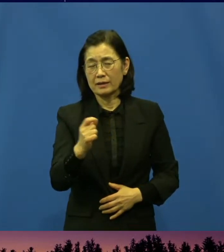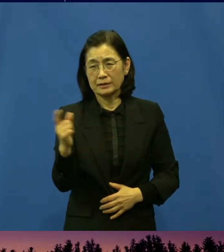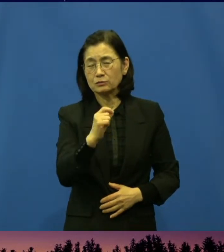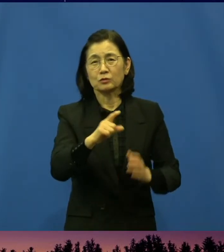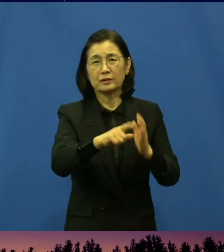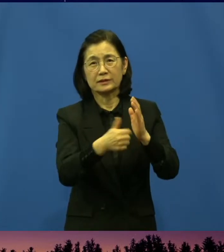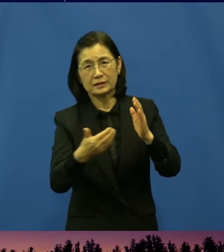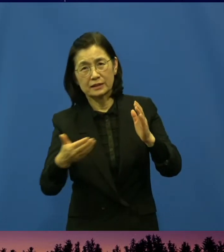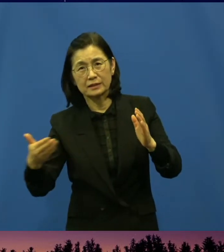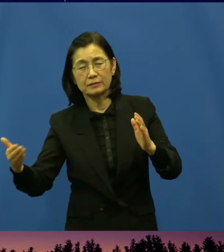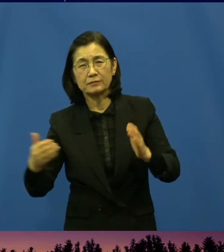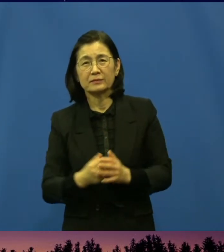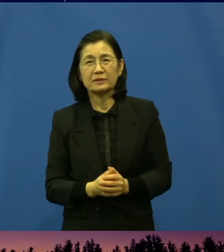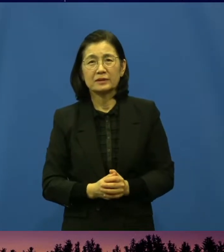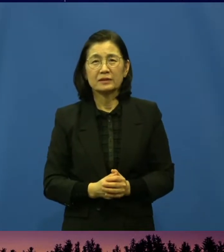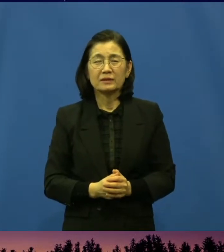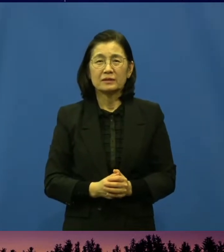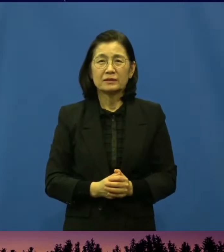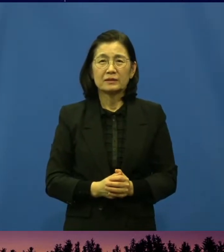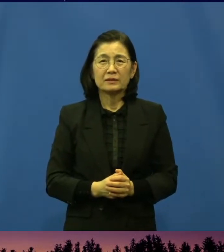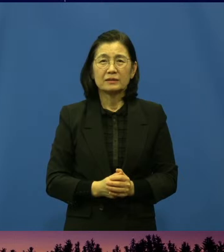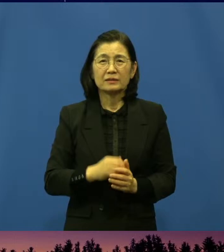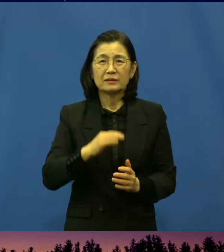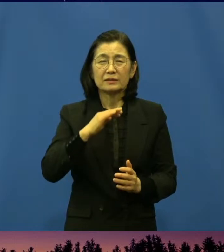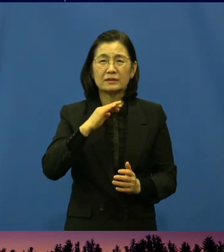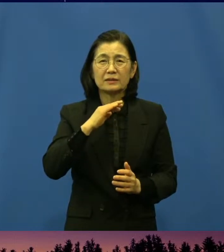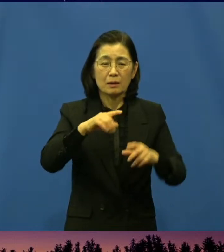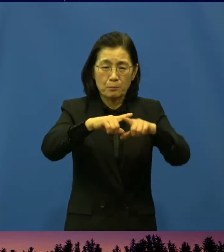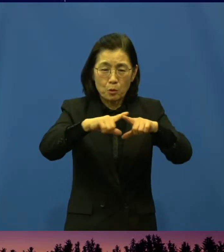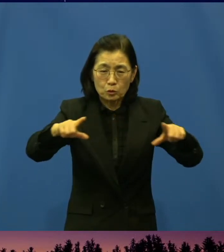우리의 인생의 연수가 70이요 강건하면 80.